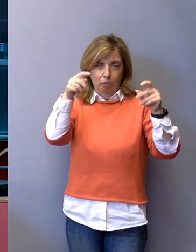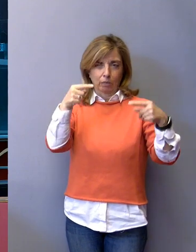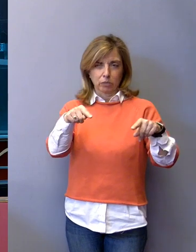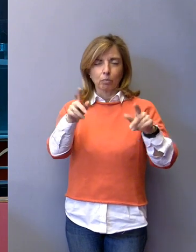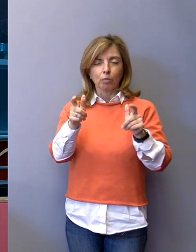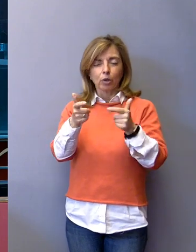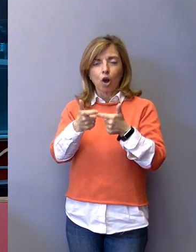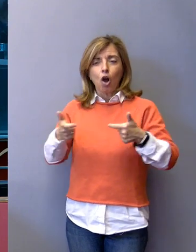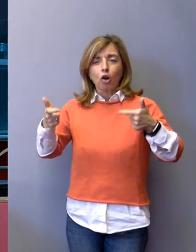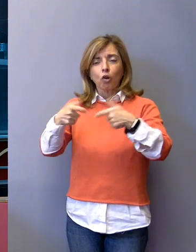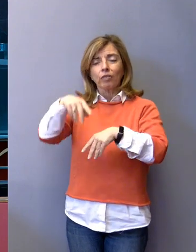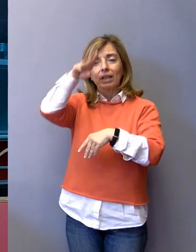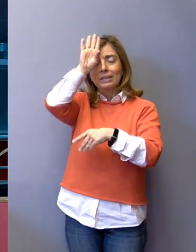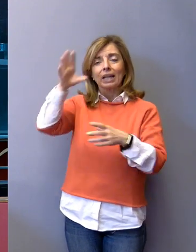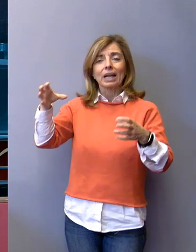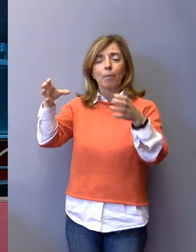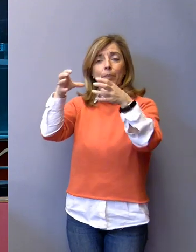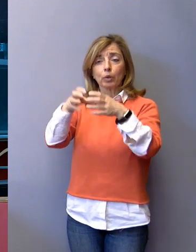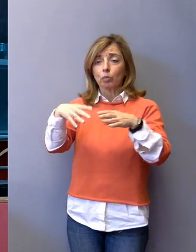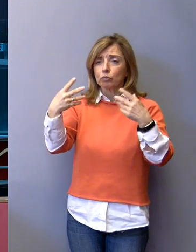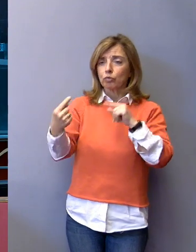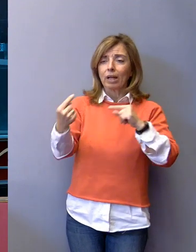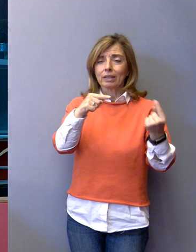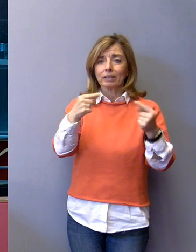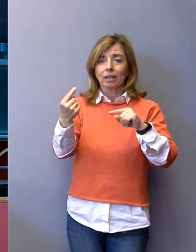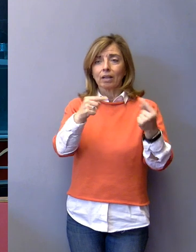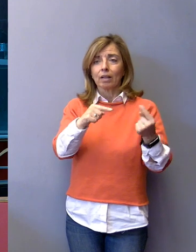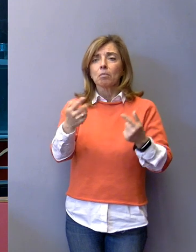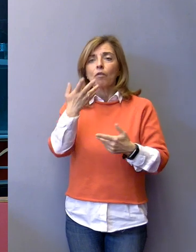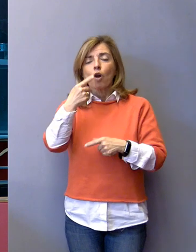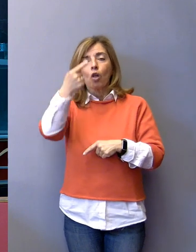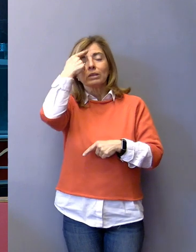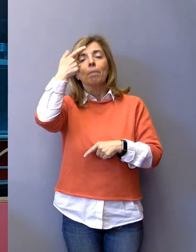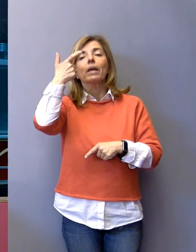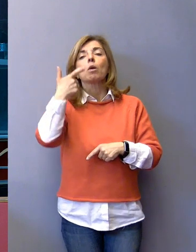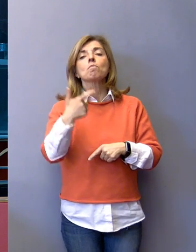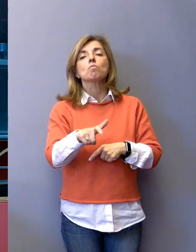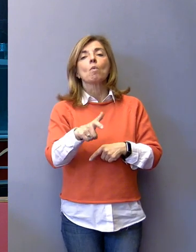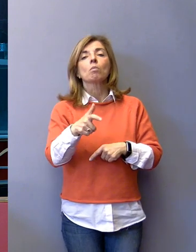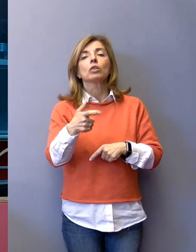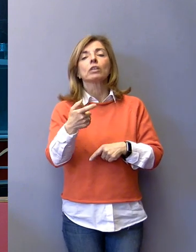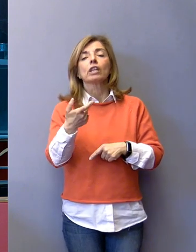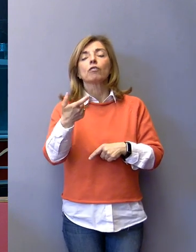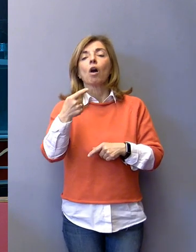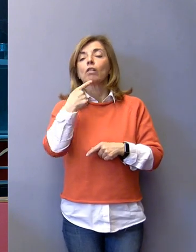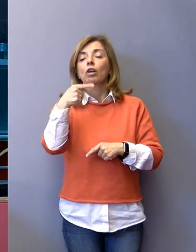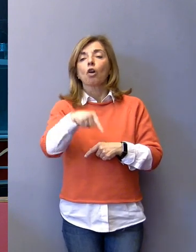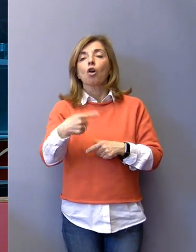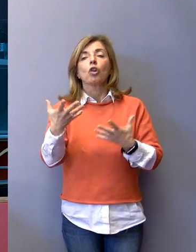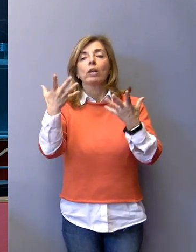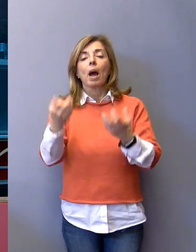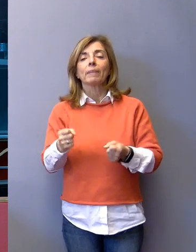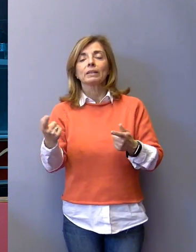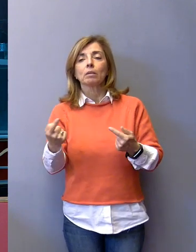capigruppo quindi credo che la conferenza credo L'ho dichiarato il sottoscritto lo dichiaratamente